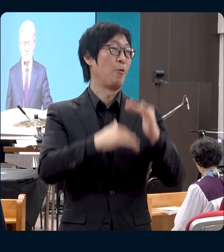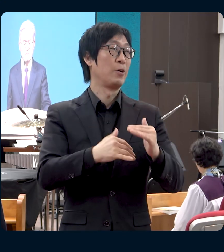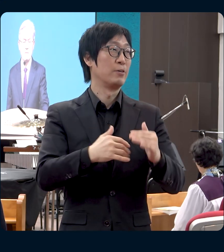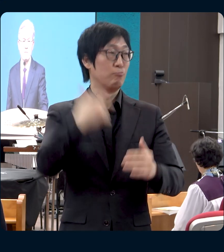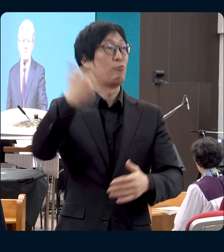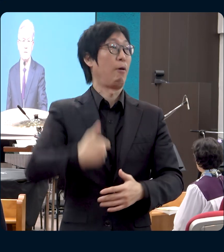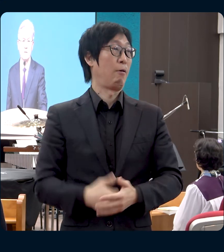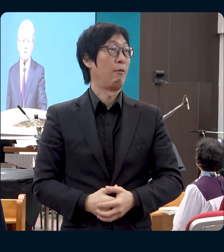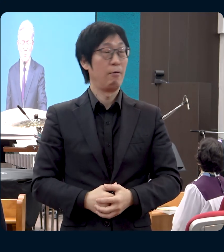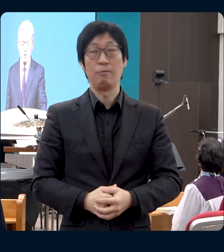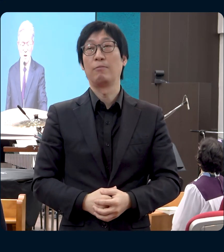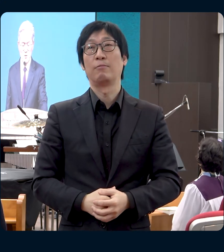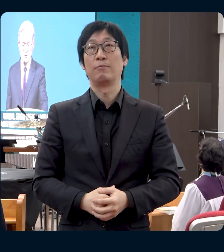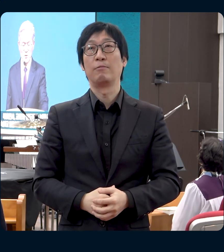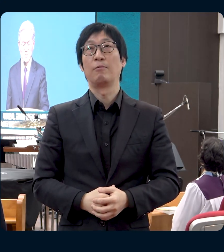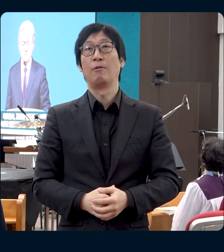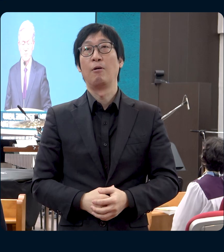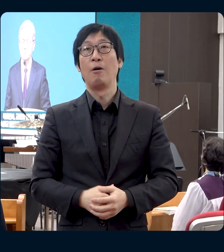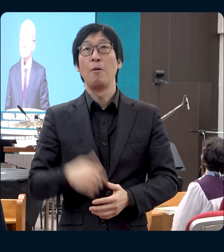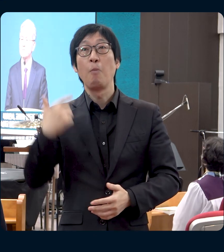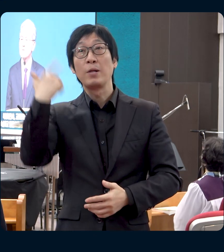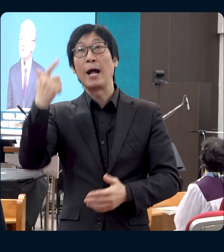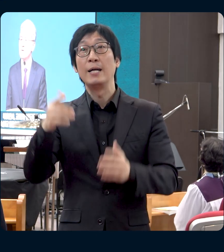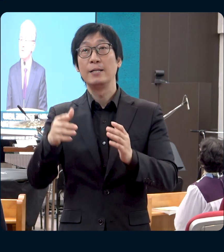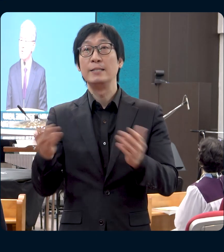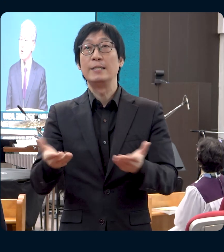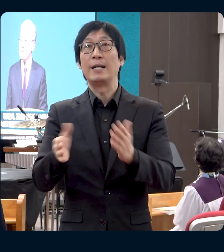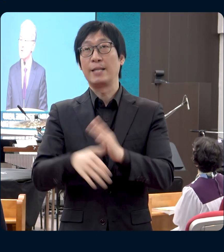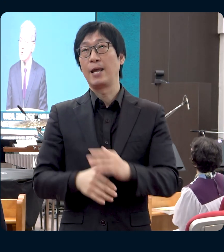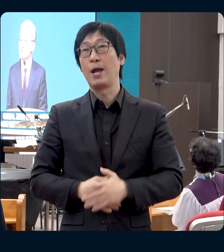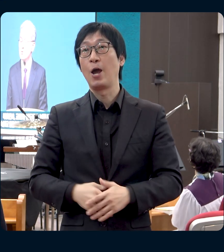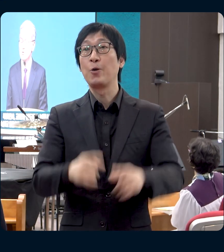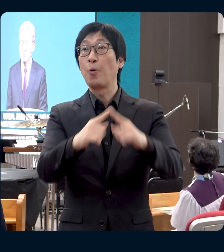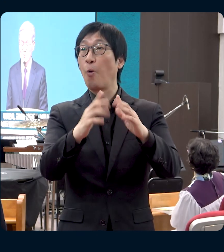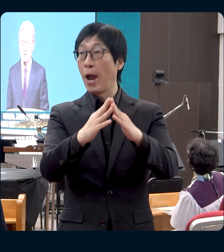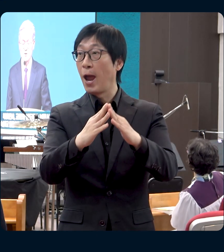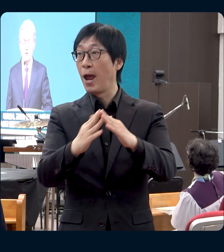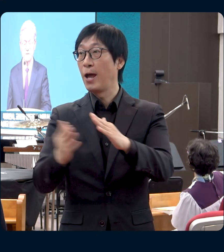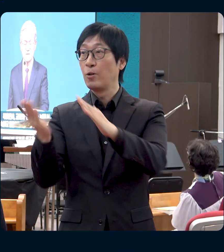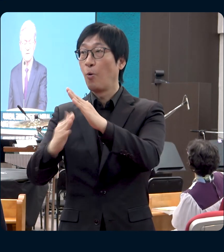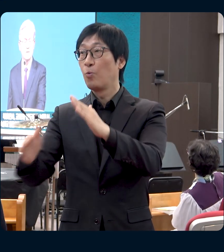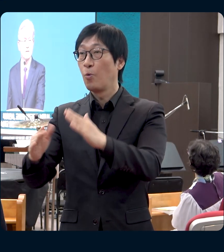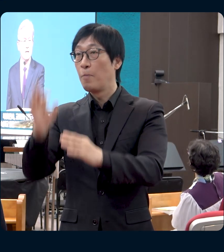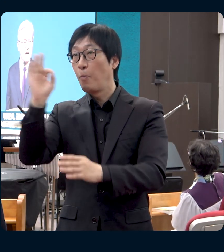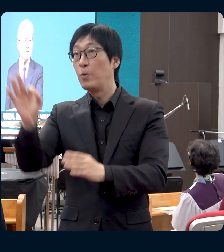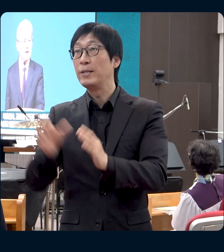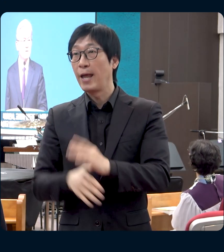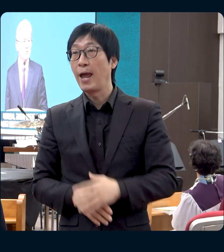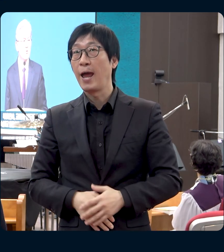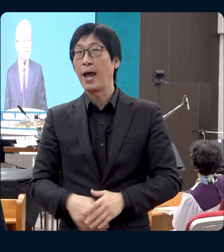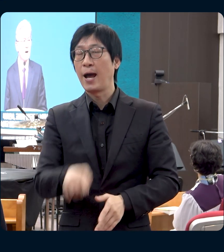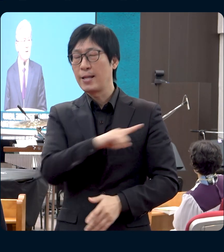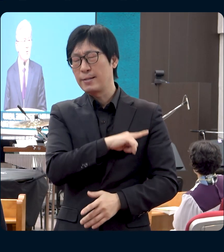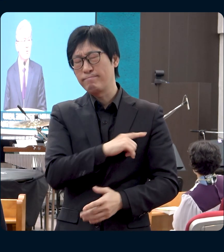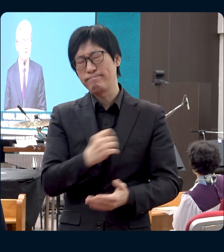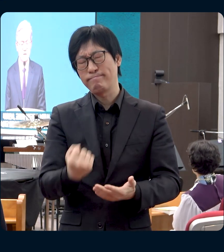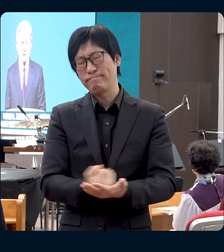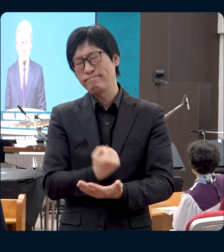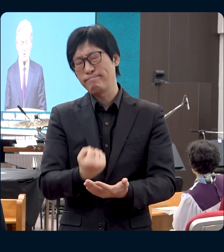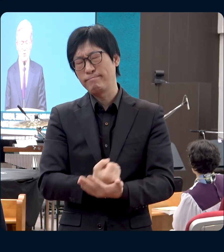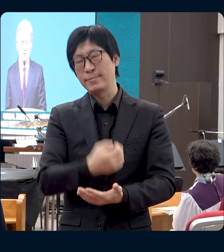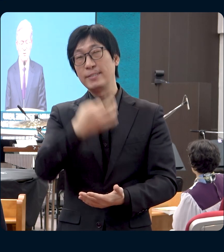했습니다. 목회하면서 교회와 성도들을 보면서 가장